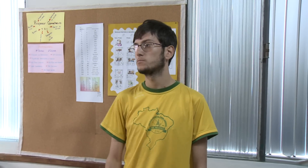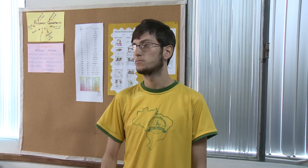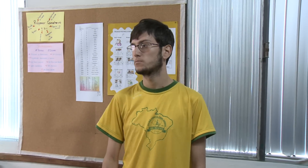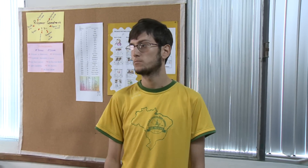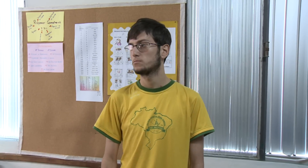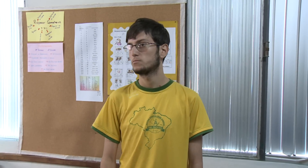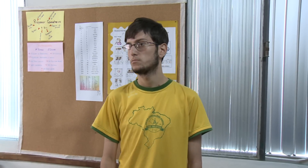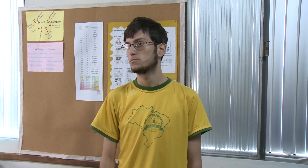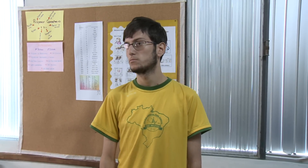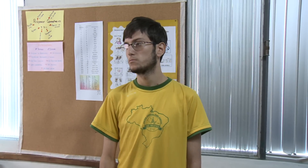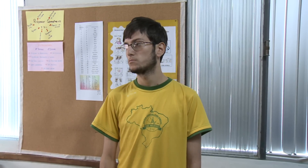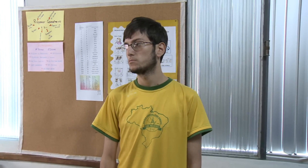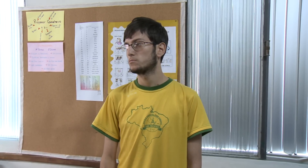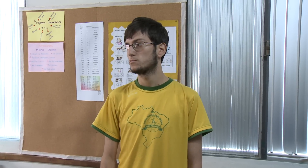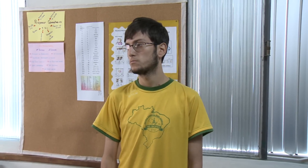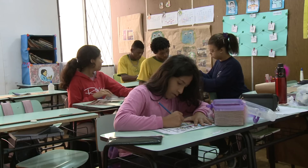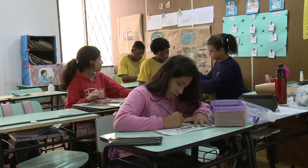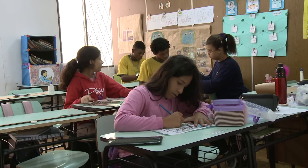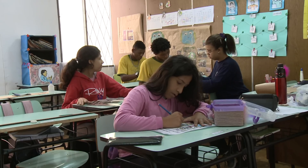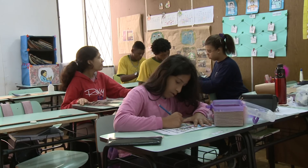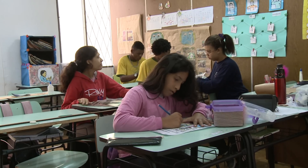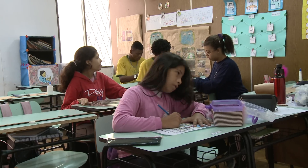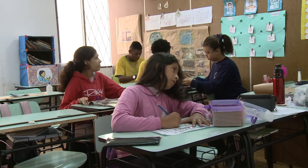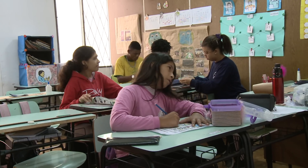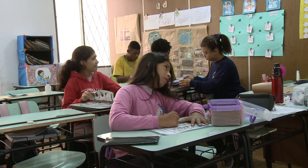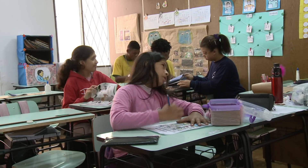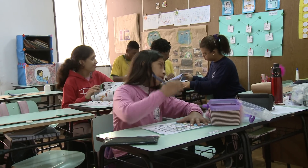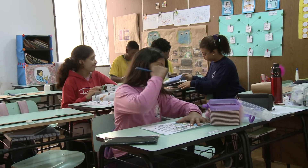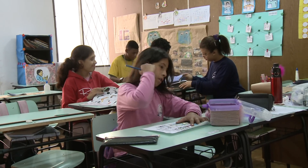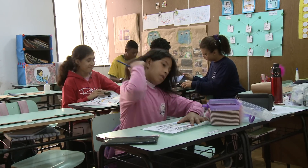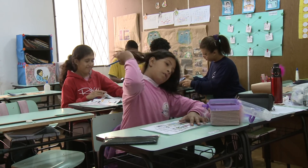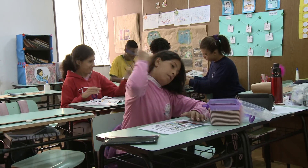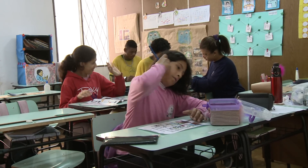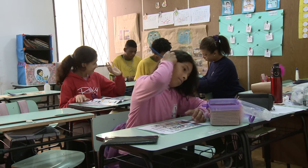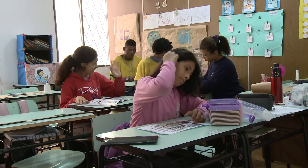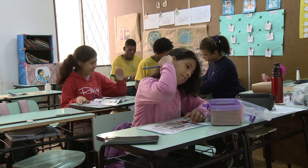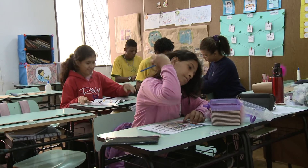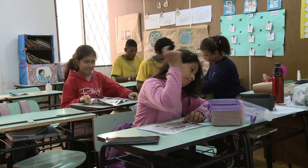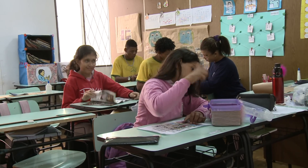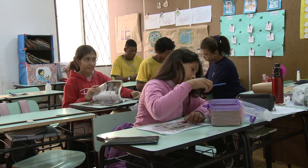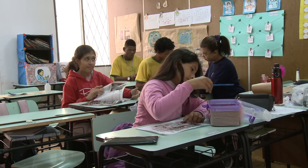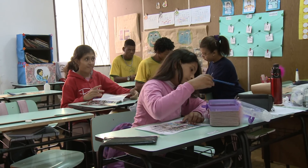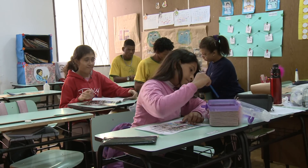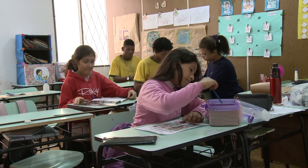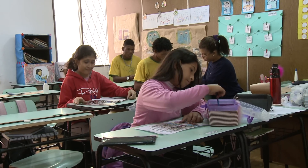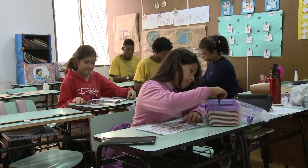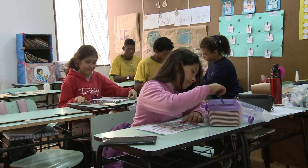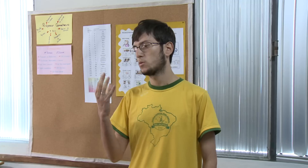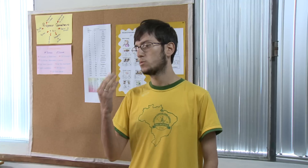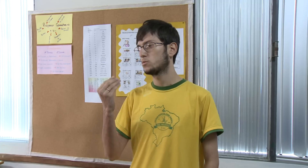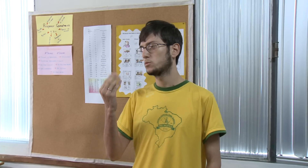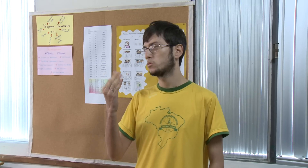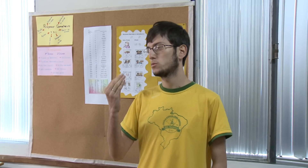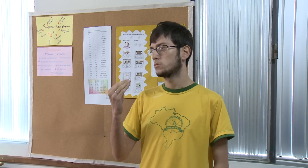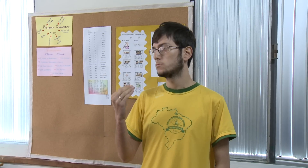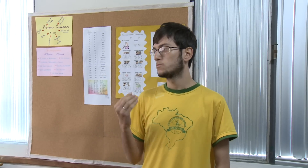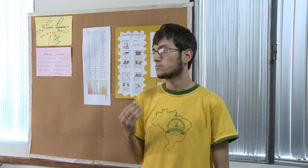para impedir a inserção do aluno nos territórios da educação, elas foram totalmente quebradas pelo empenho dele